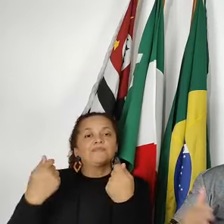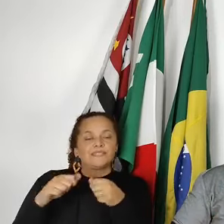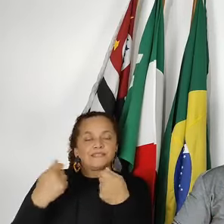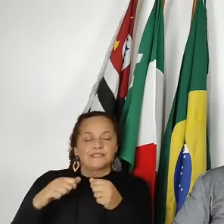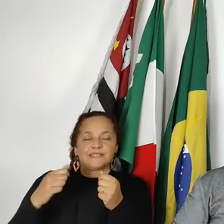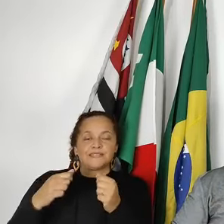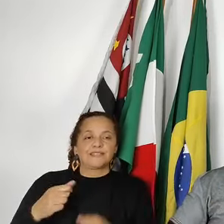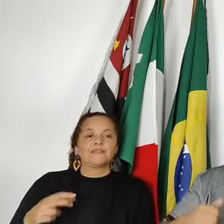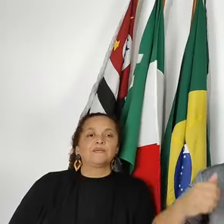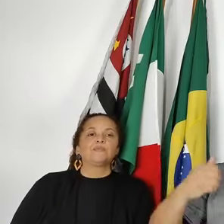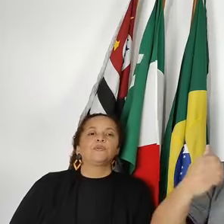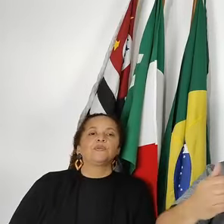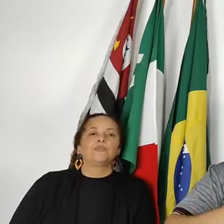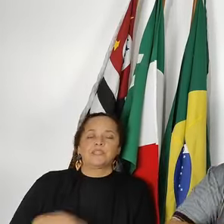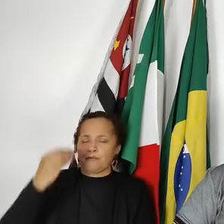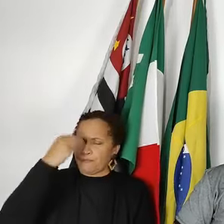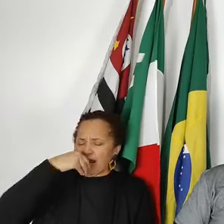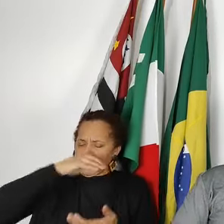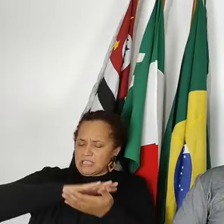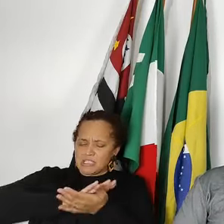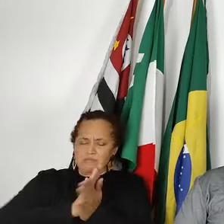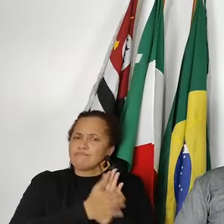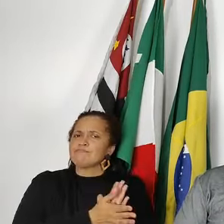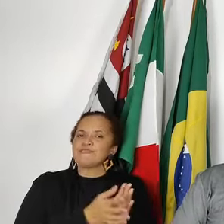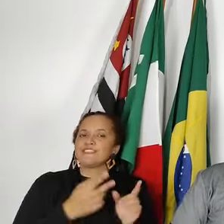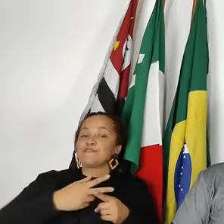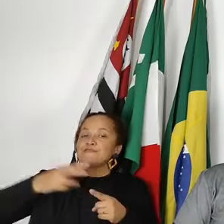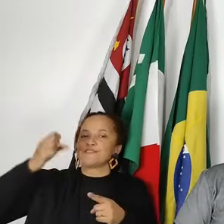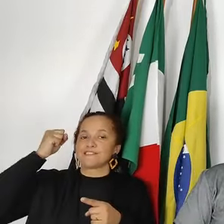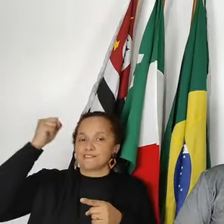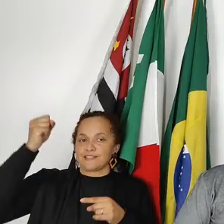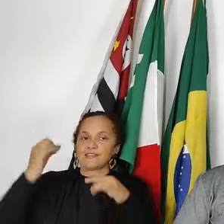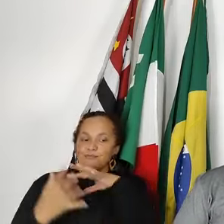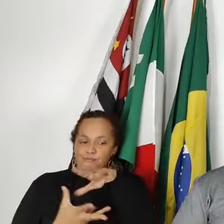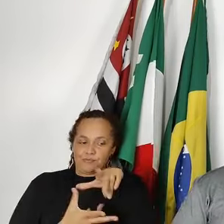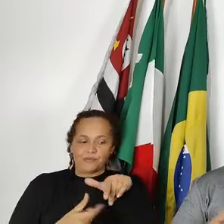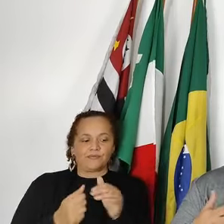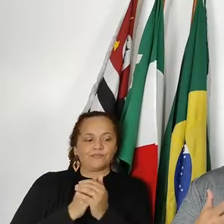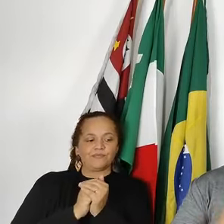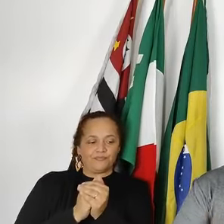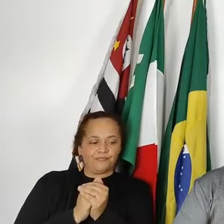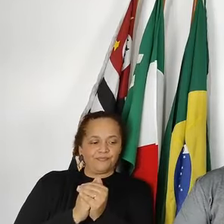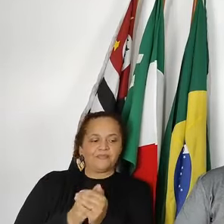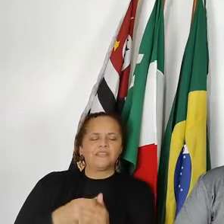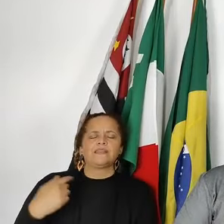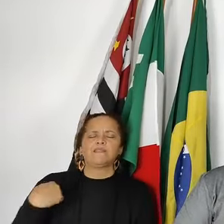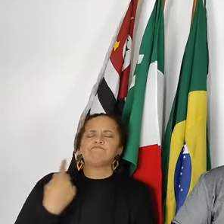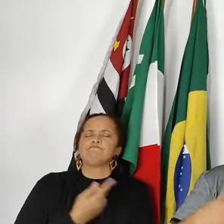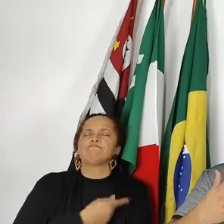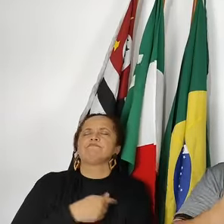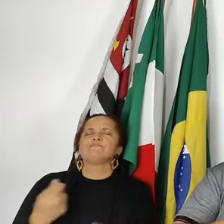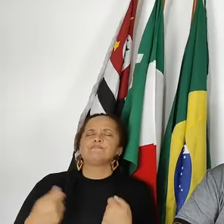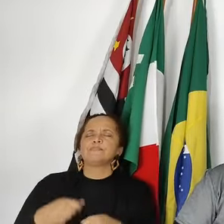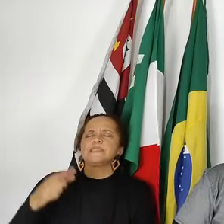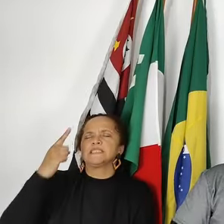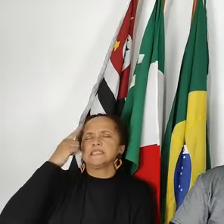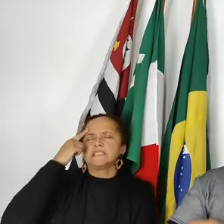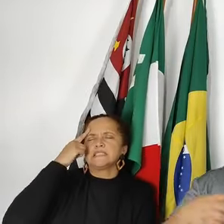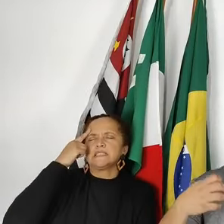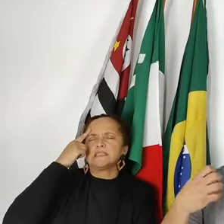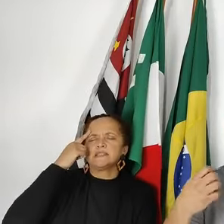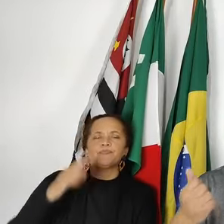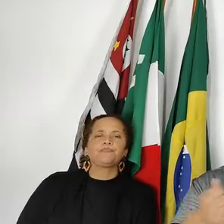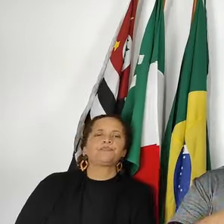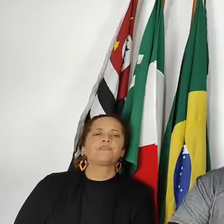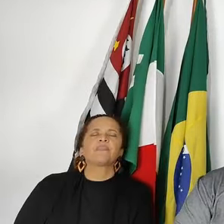derrotar as nossas fraquezas e vencer nesse mundo, amém? E é nisso que nós temos que pensar. E assim, Fernando, tudo bem. Você